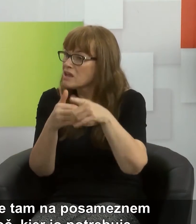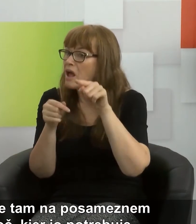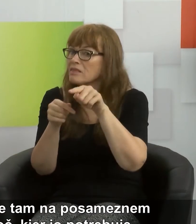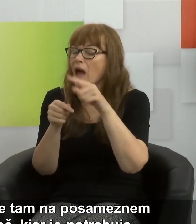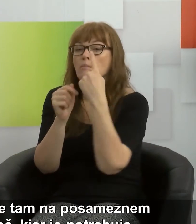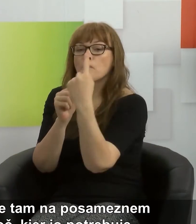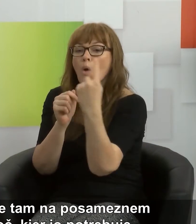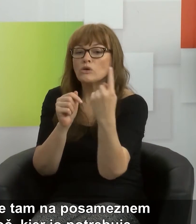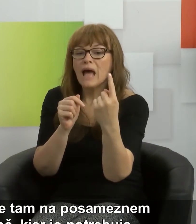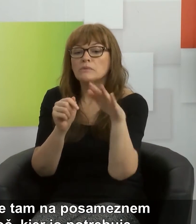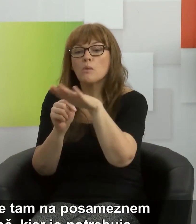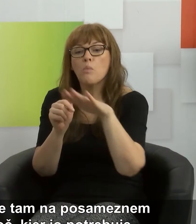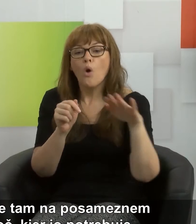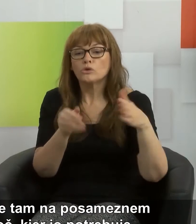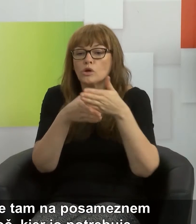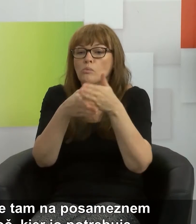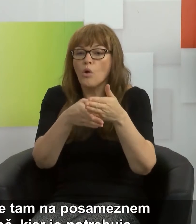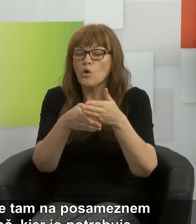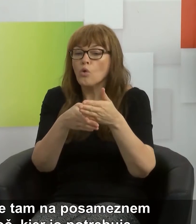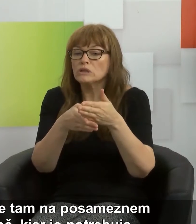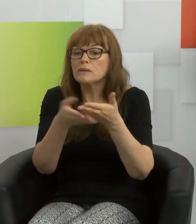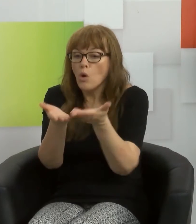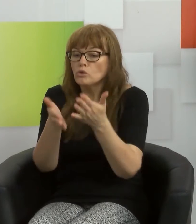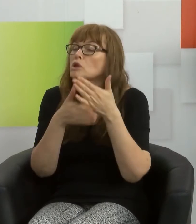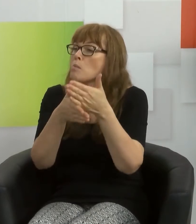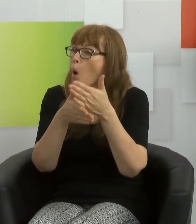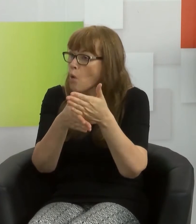na posameznem področju nudi ta pomoč, ki jo potrebuje.